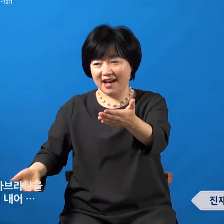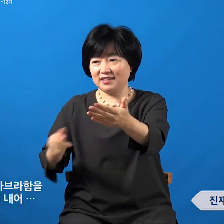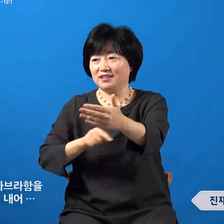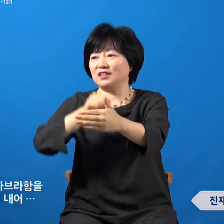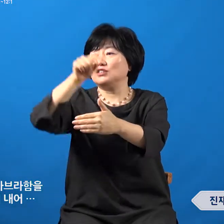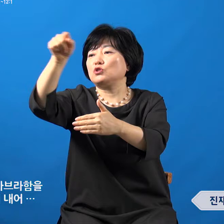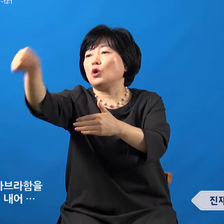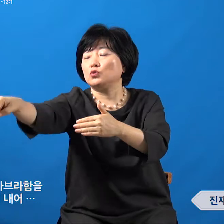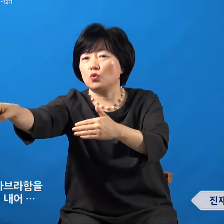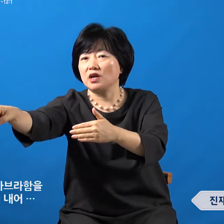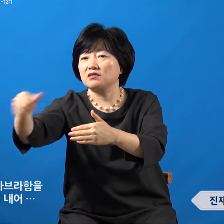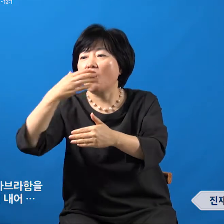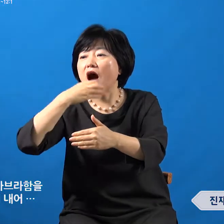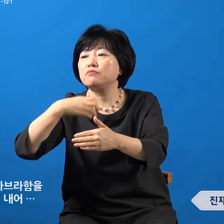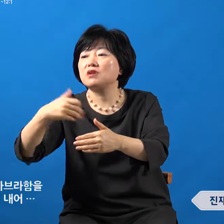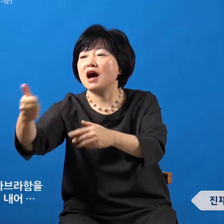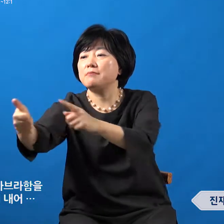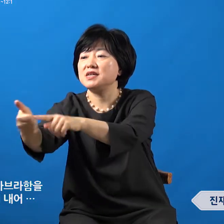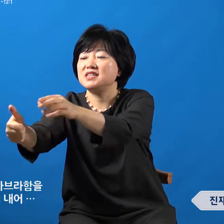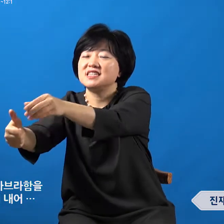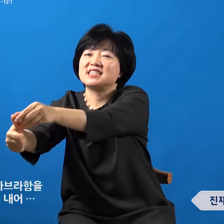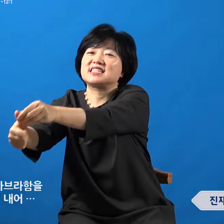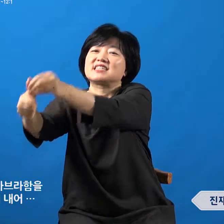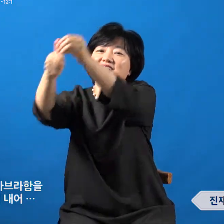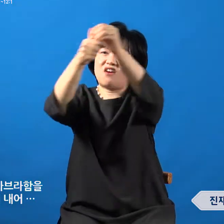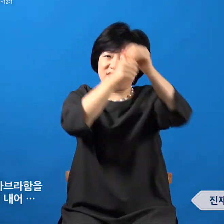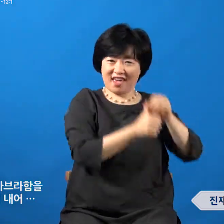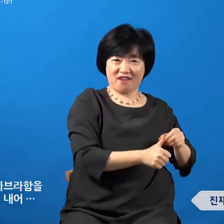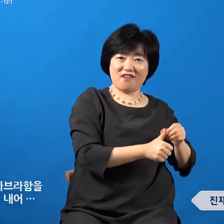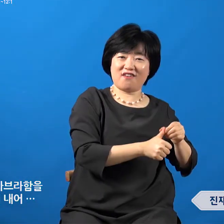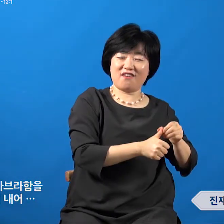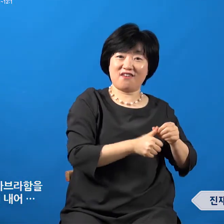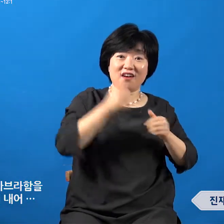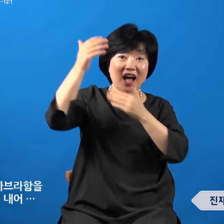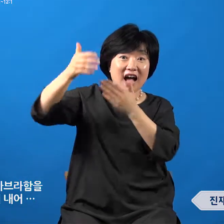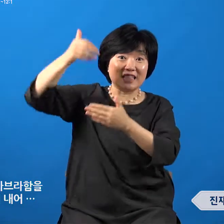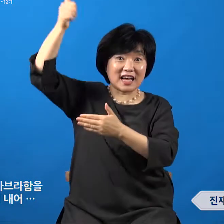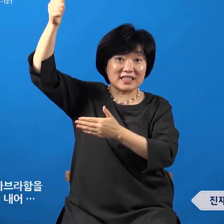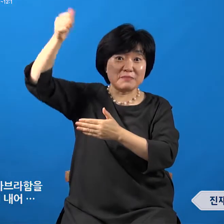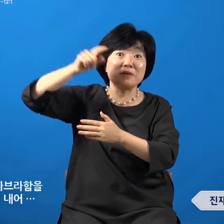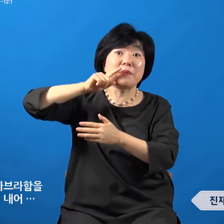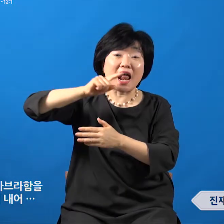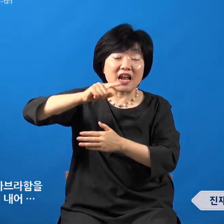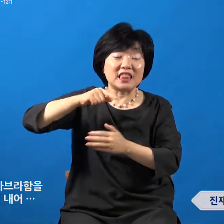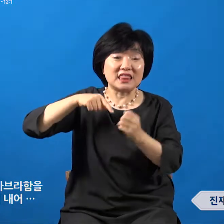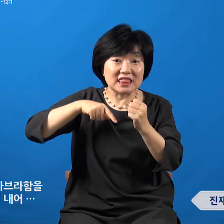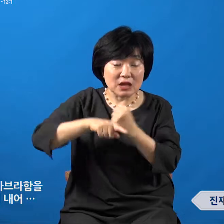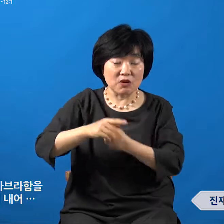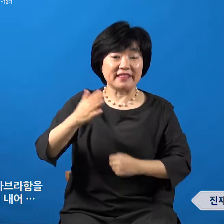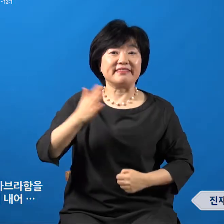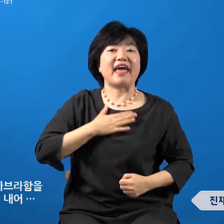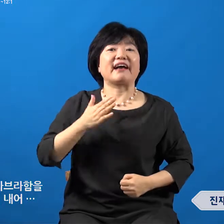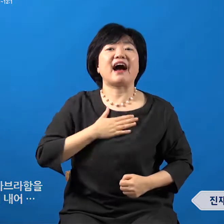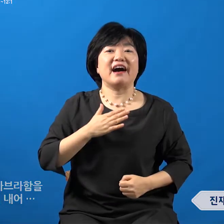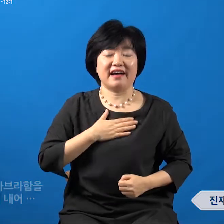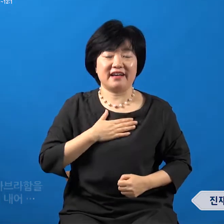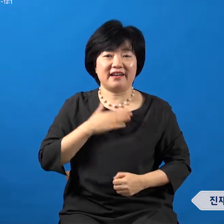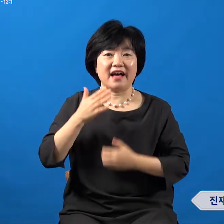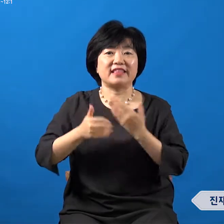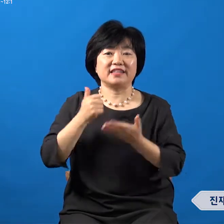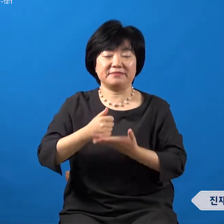저쪽에서 이끌어내어. 하나님 말씀하고 계십니다. 하나님께서 내가